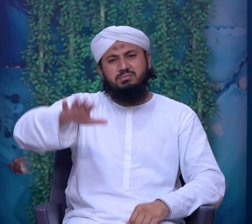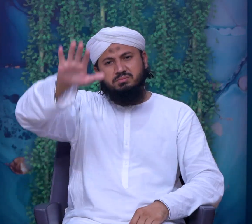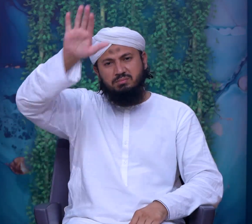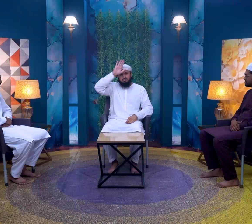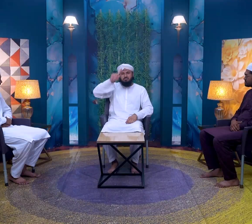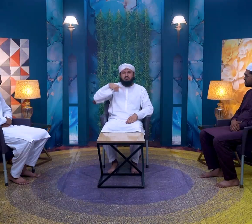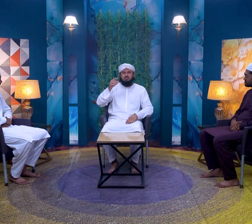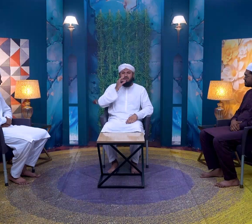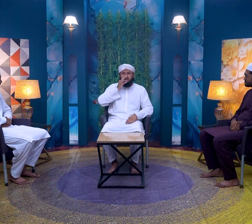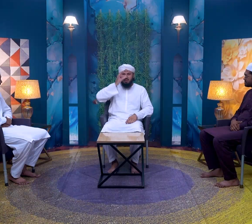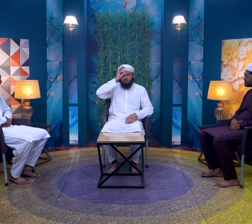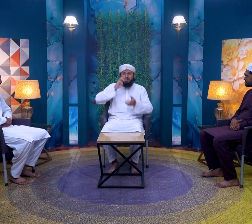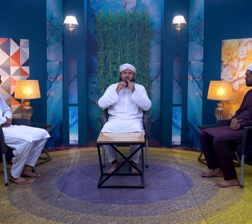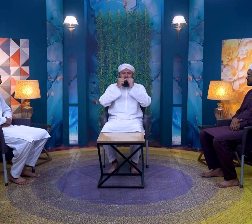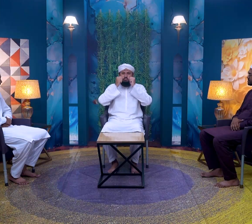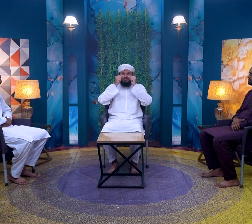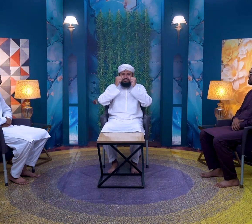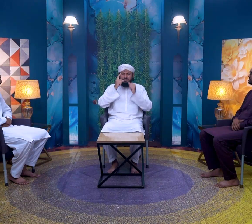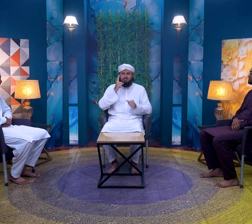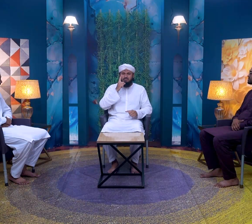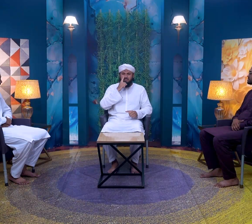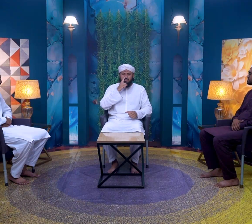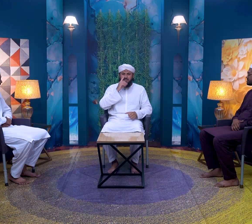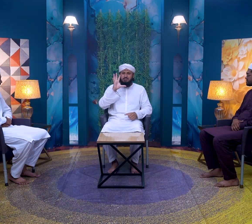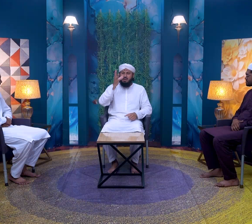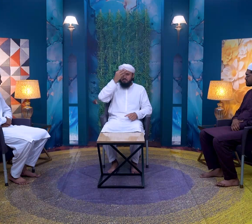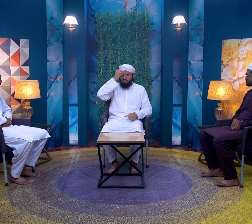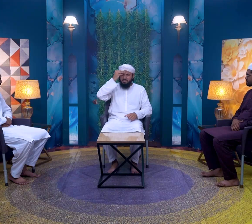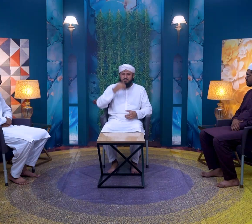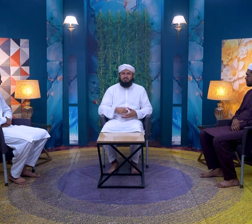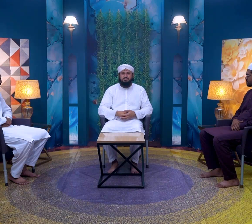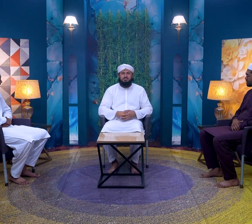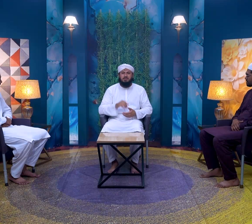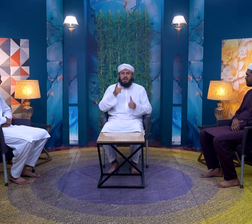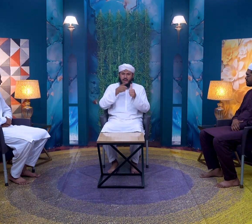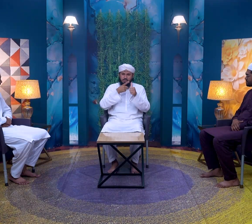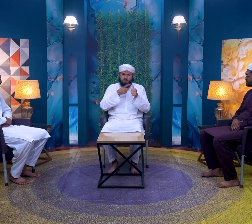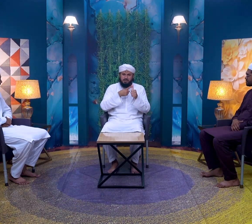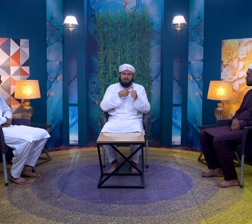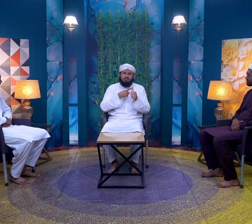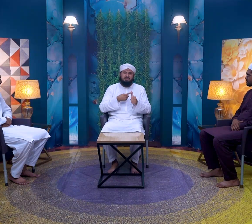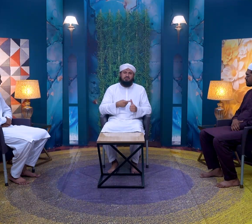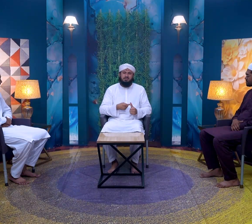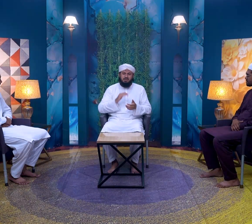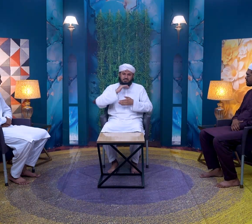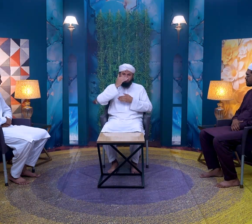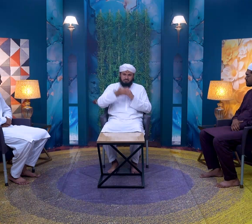رتبہ سیدہ آمنہ رضی اللہ عنہا کے بطن اطہر کی طرف منتقل فرمایا تو اس منتقلی کے ساتھ ہی بڑی بڑی نشانیاں ظاہر ہونے